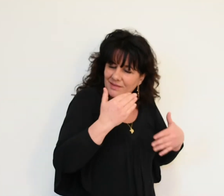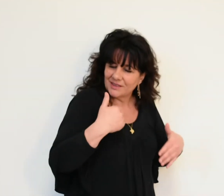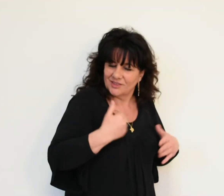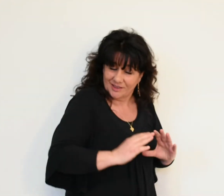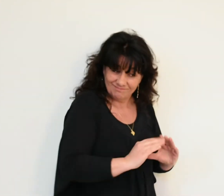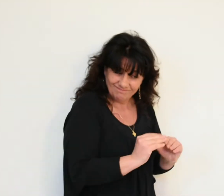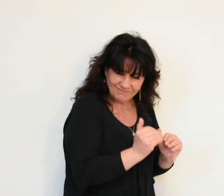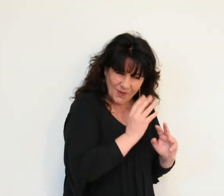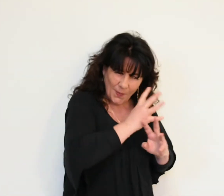Avant que tu viennes au jour,